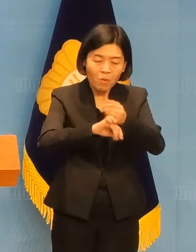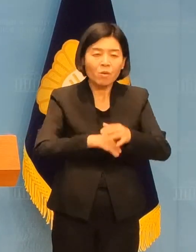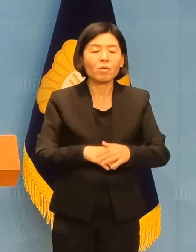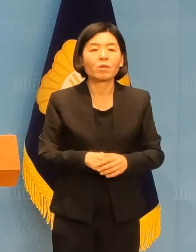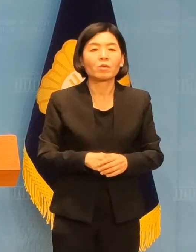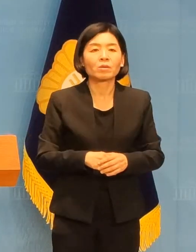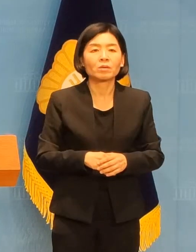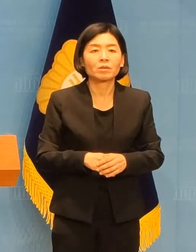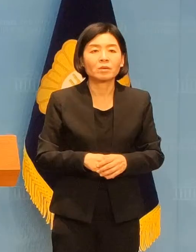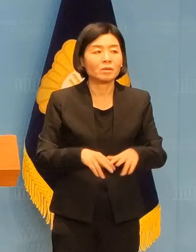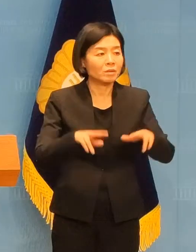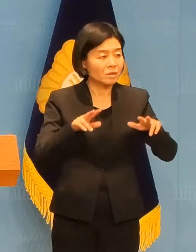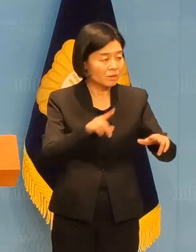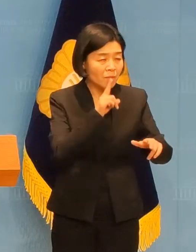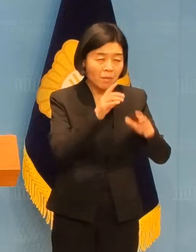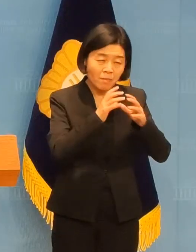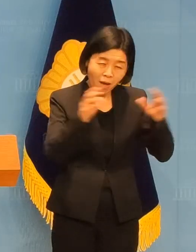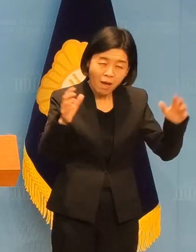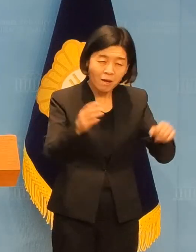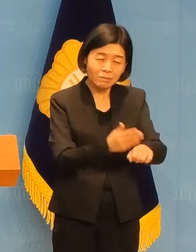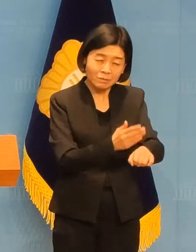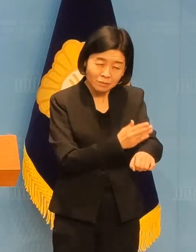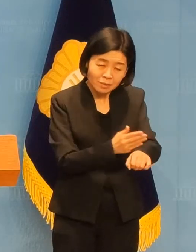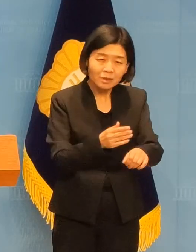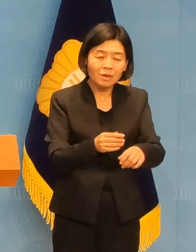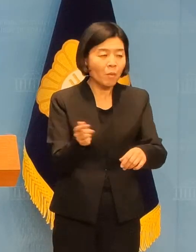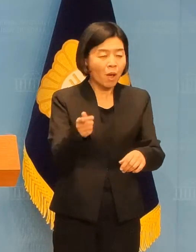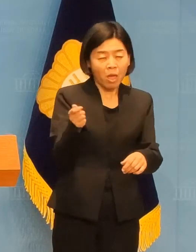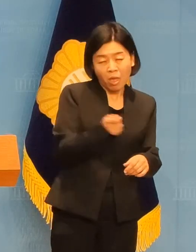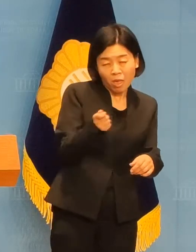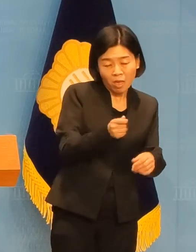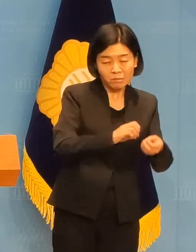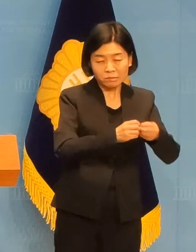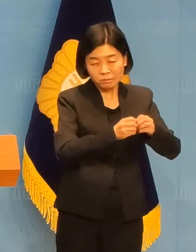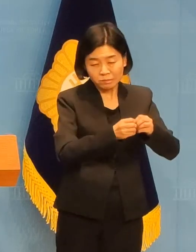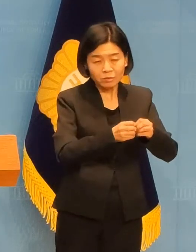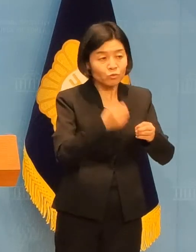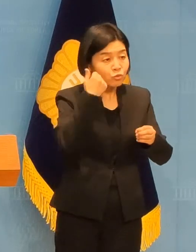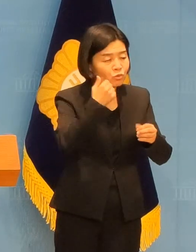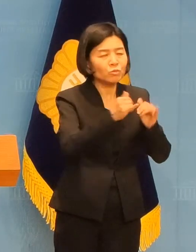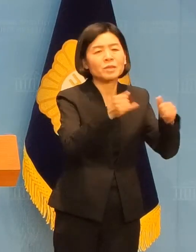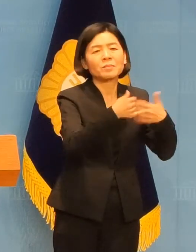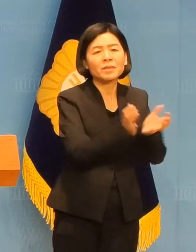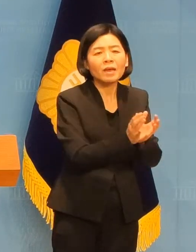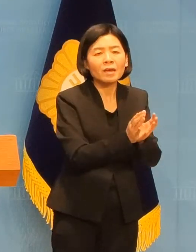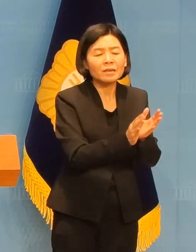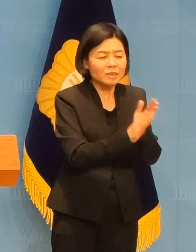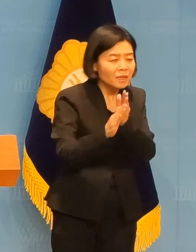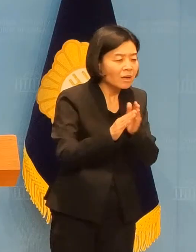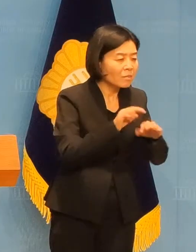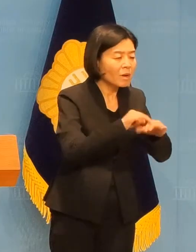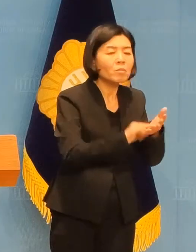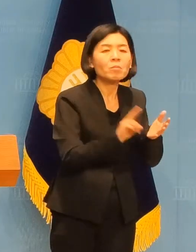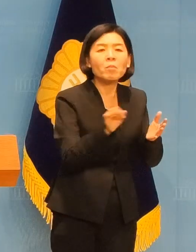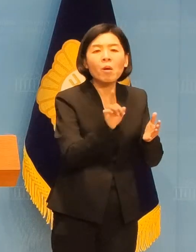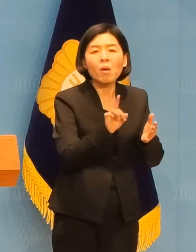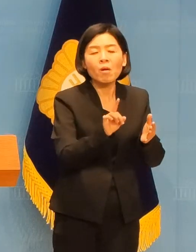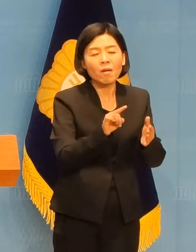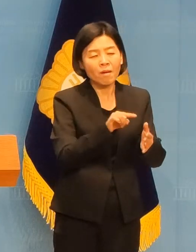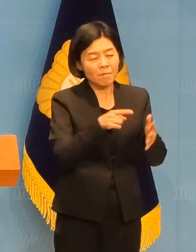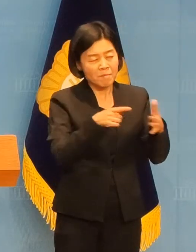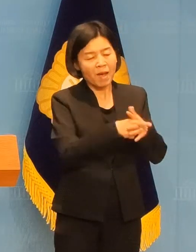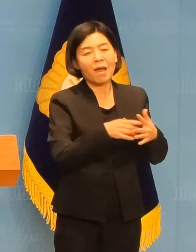이를 두고 온갖 망발과 궤변으로 바짓가랭이 잡기에만 골몰하는 국민의힘의 본심이 어디에 있는지야 모르는